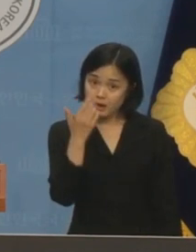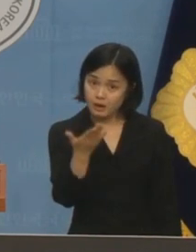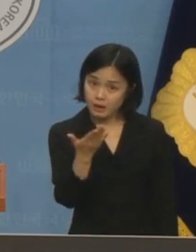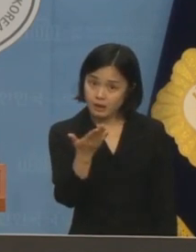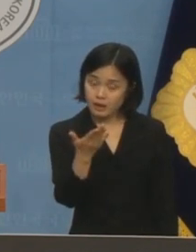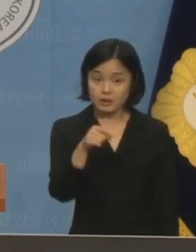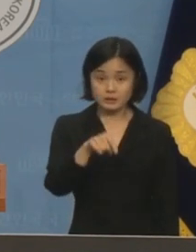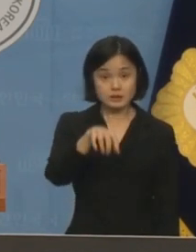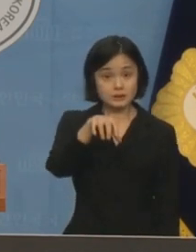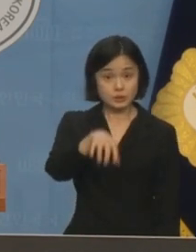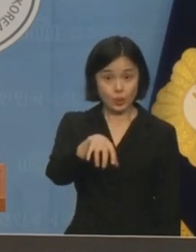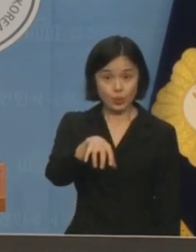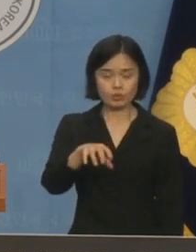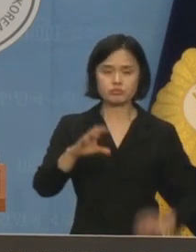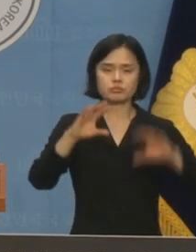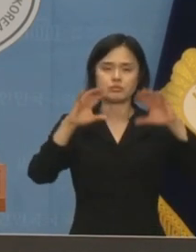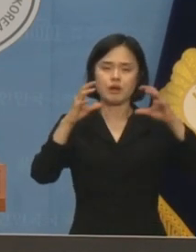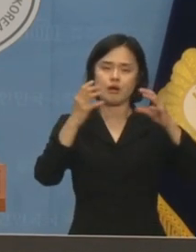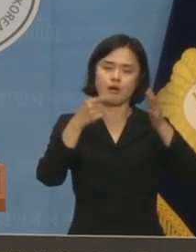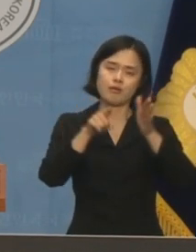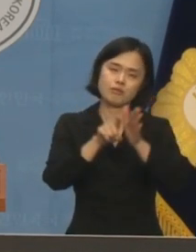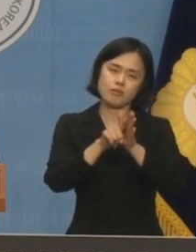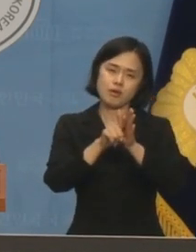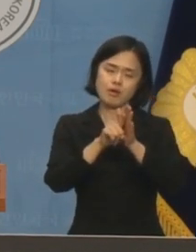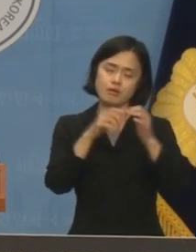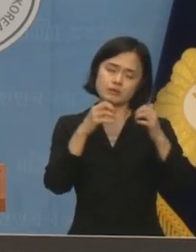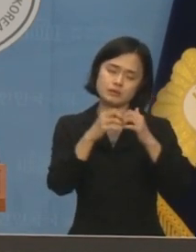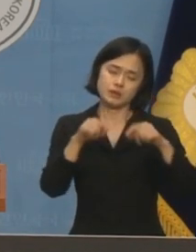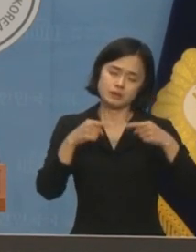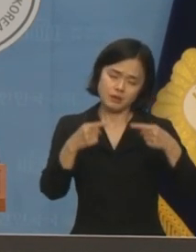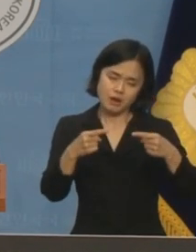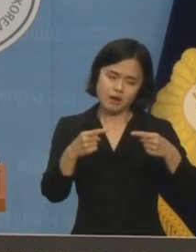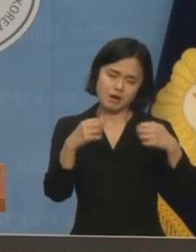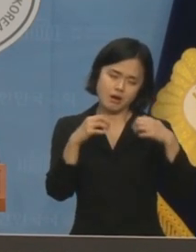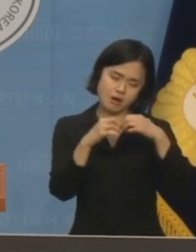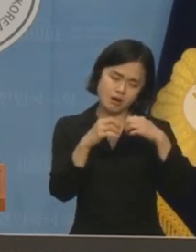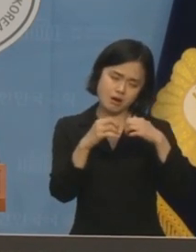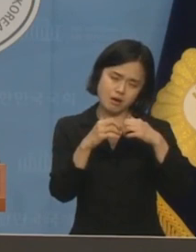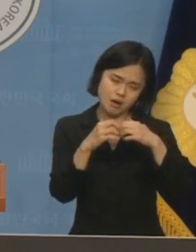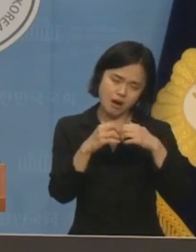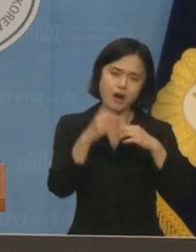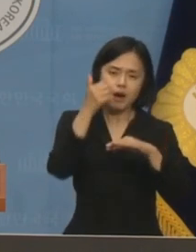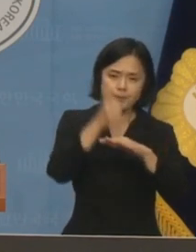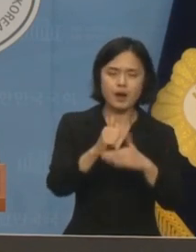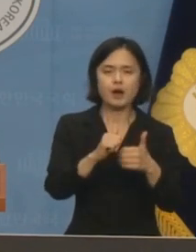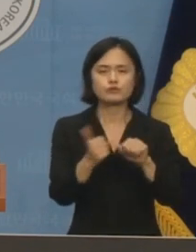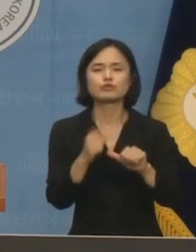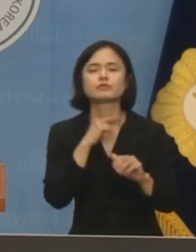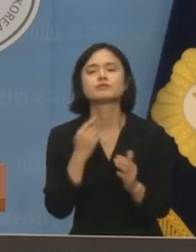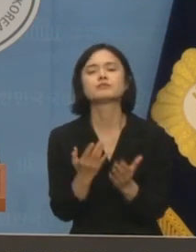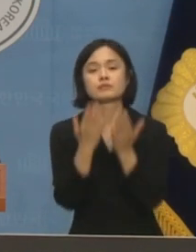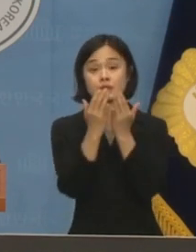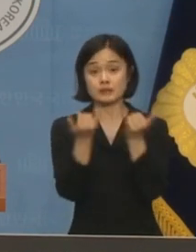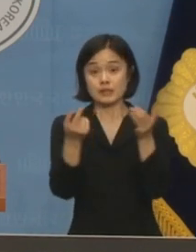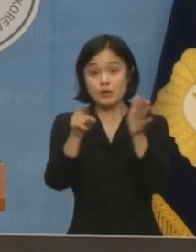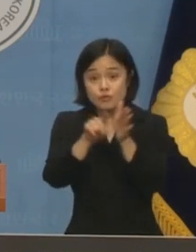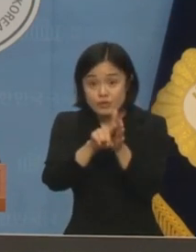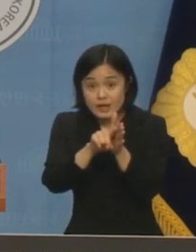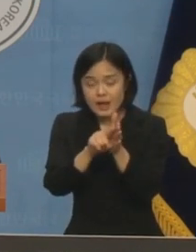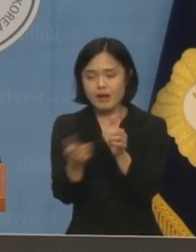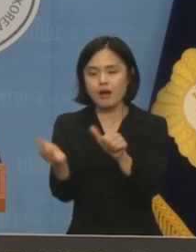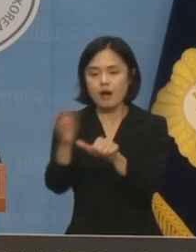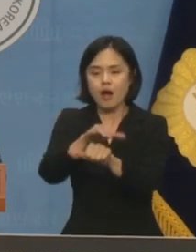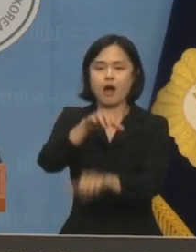국립현충원은 국가를 위해 싸우다 전사하거나 순국한 분들을 모시기 위하여 만들어진 애국과